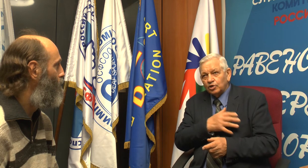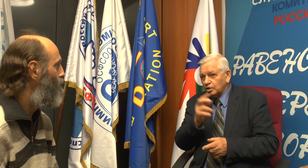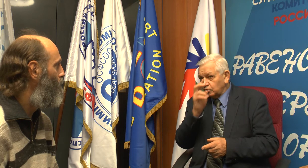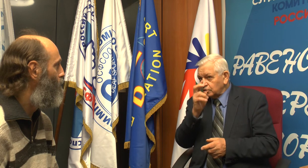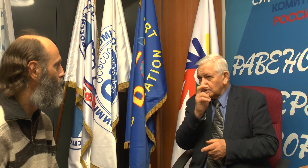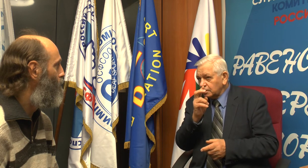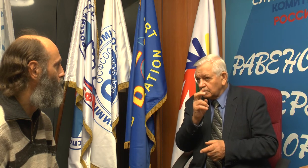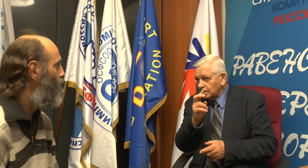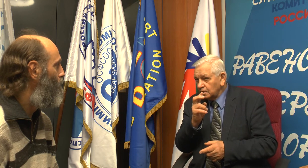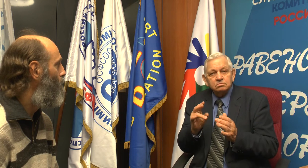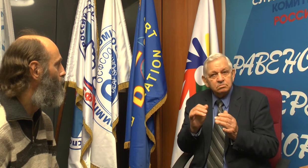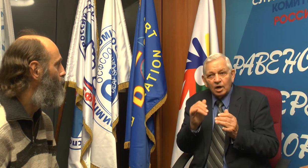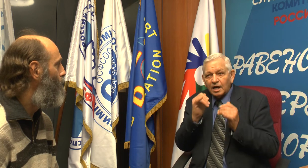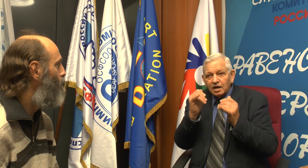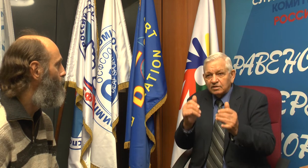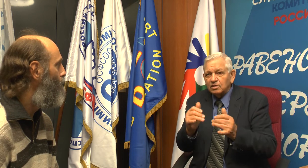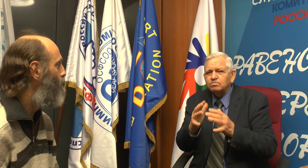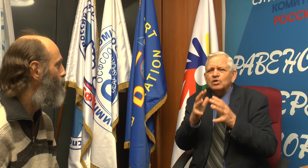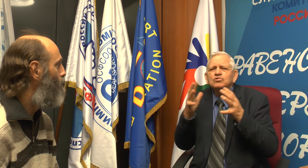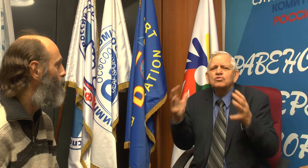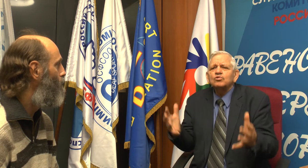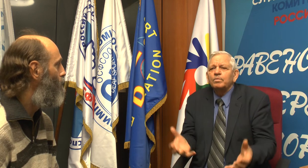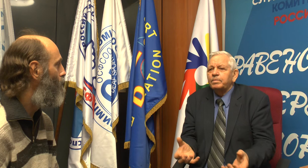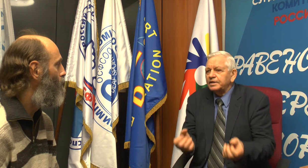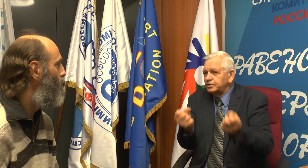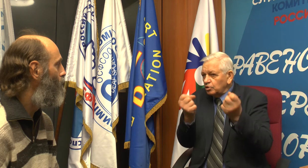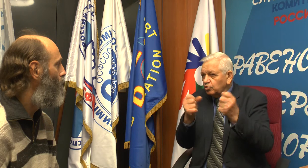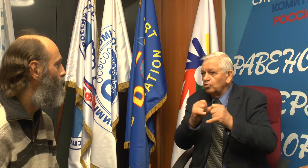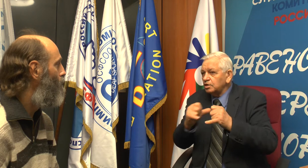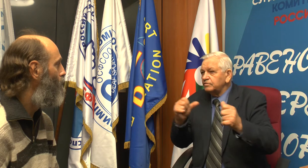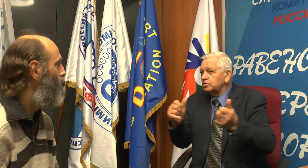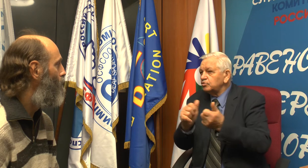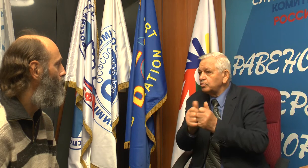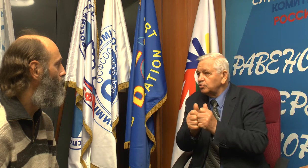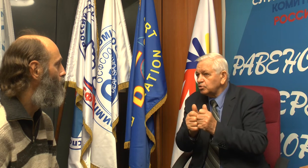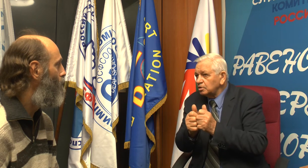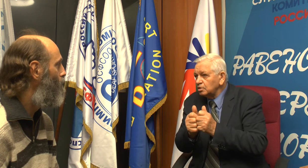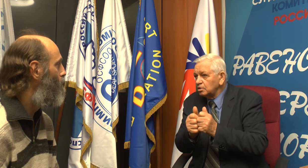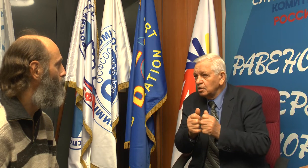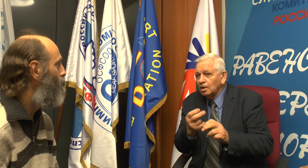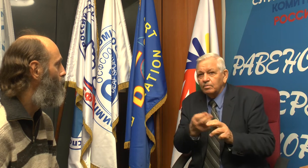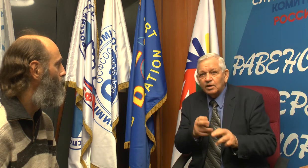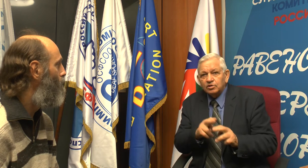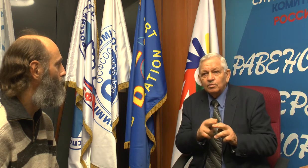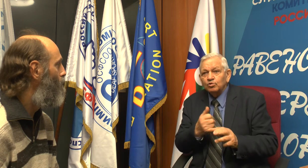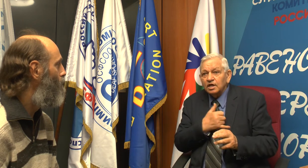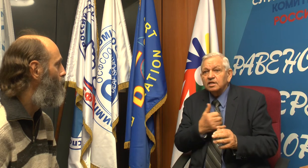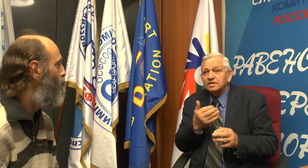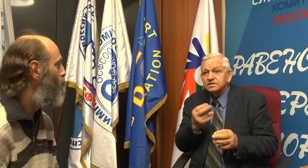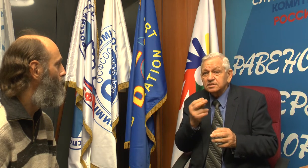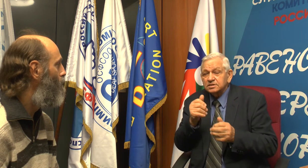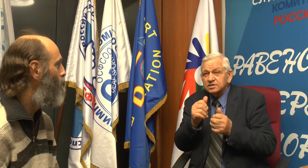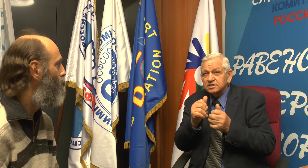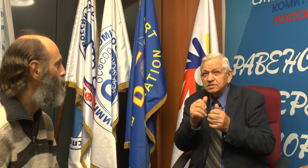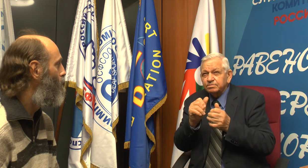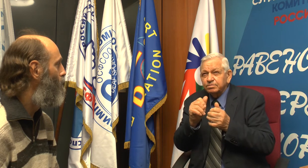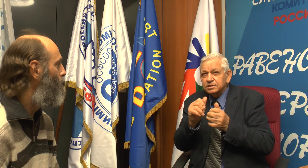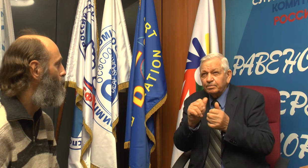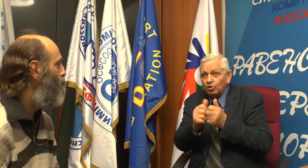Наше государство оказывает большую поддержку развитию спорта. Поэтому у нас спорт